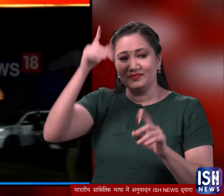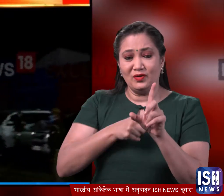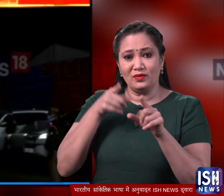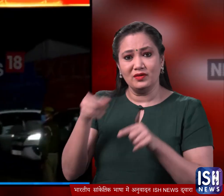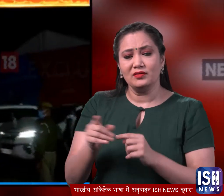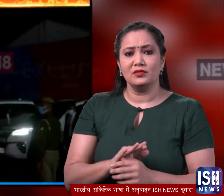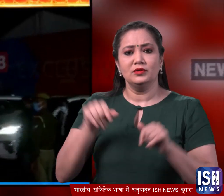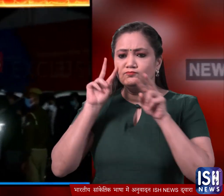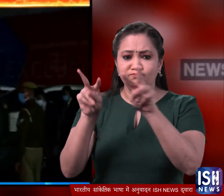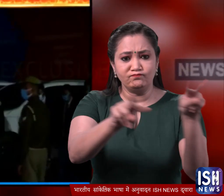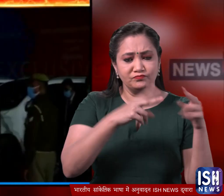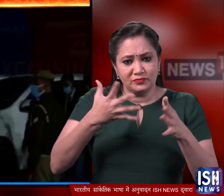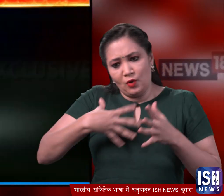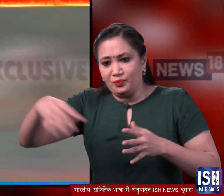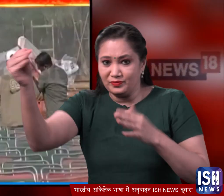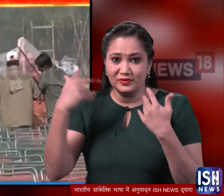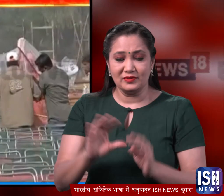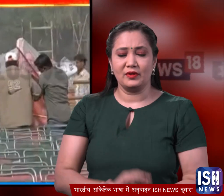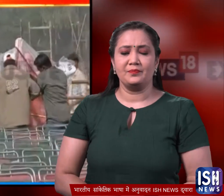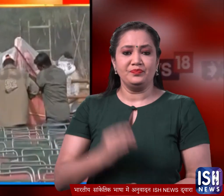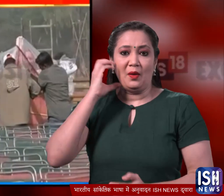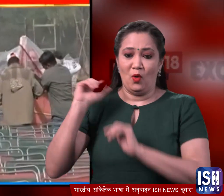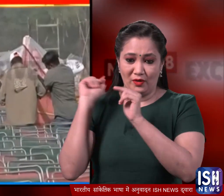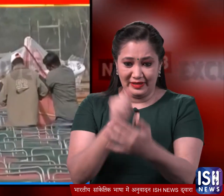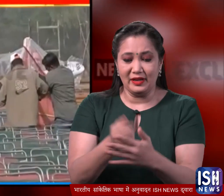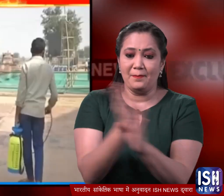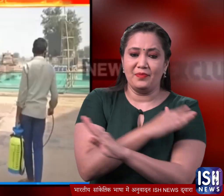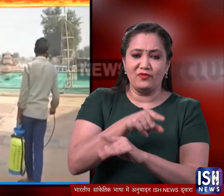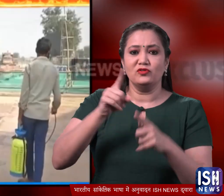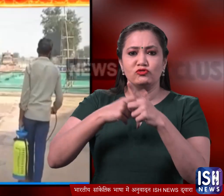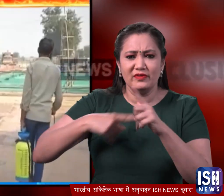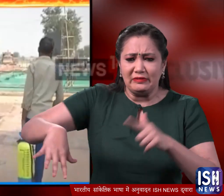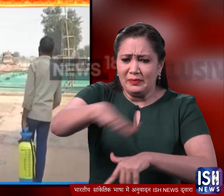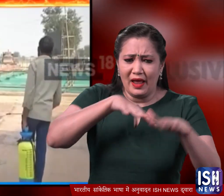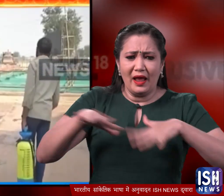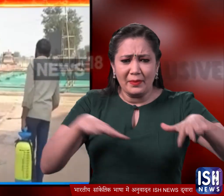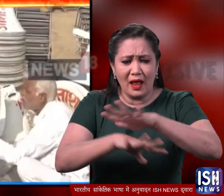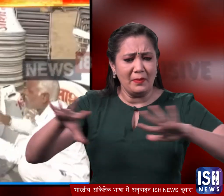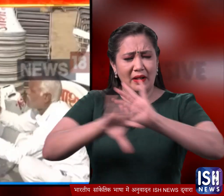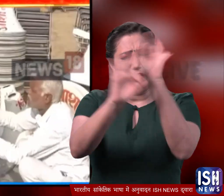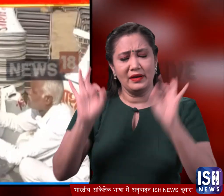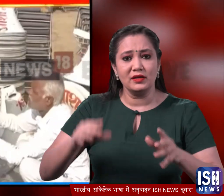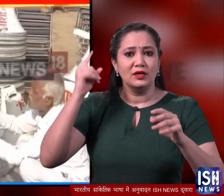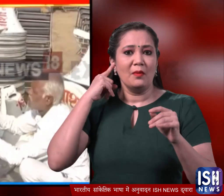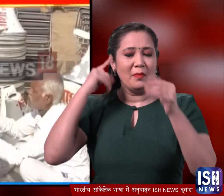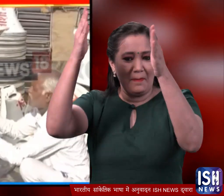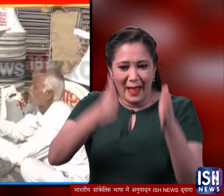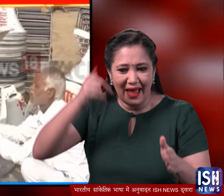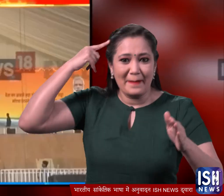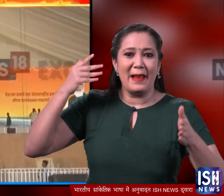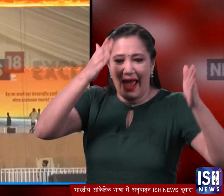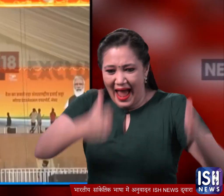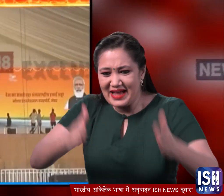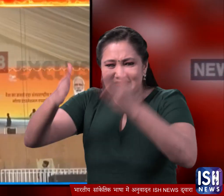आदित्यनाथ दौरा करने के बाद निकल रहे हैं। प्रधानमंत्री के पहुंचने से पहले ही जेवर में सारी तैयारियां हो चुकी हैं। लाउड स्पीकर पहुंचाए जा चुके